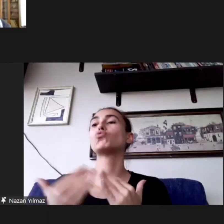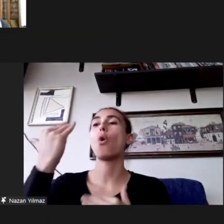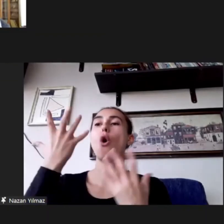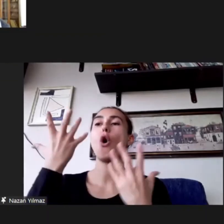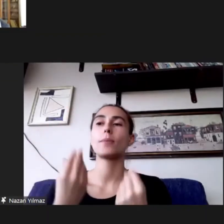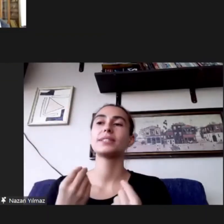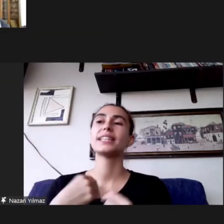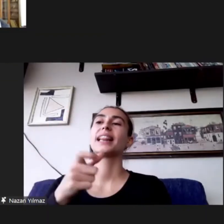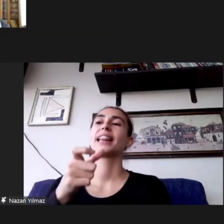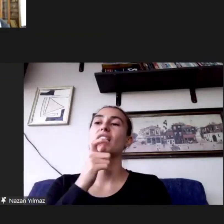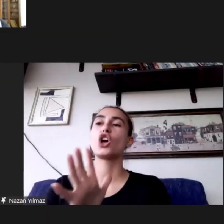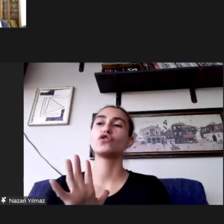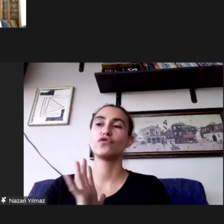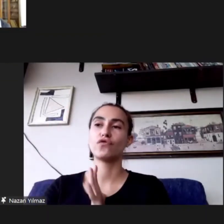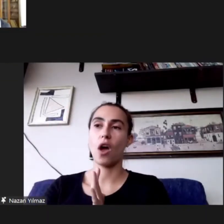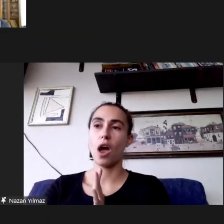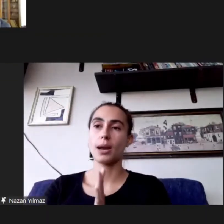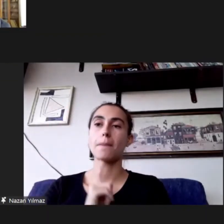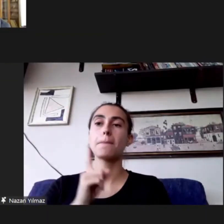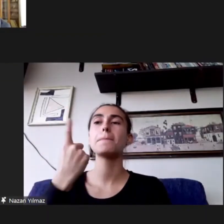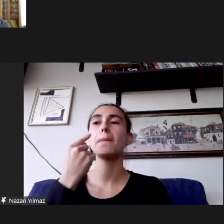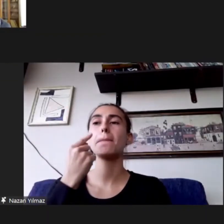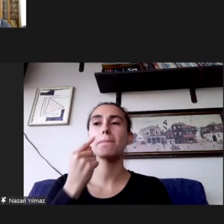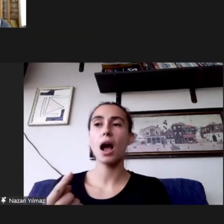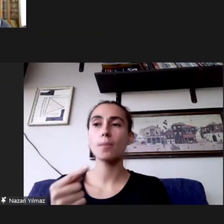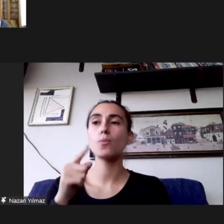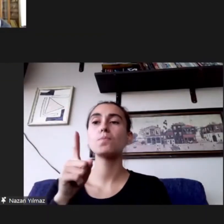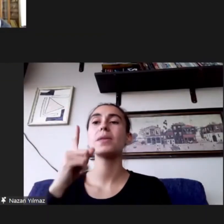var. Dolayısıyla bir bakıma